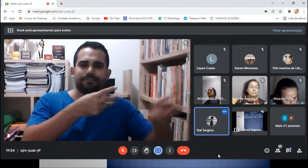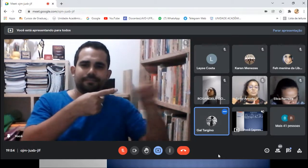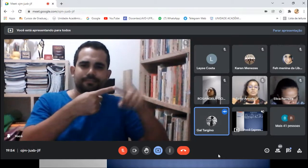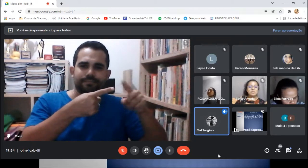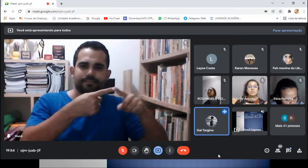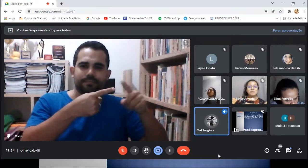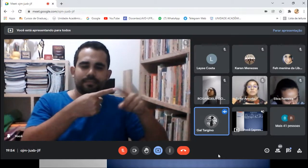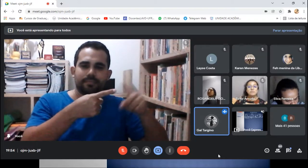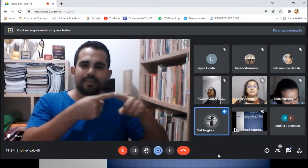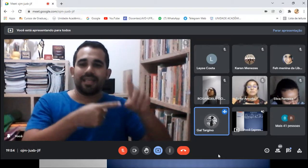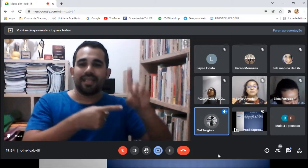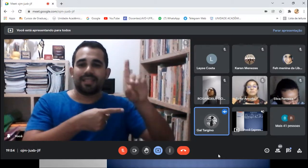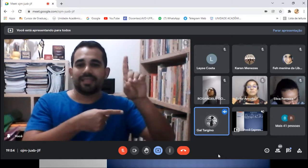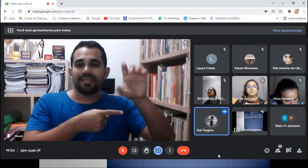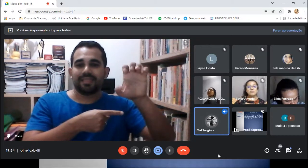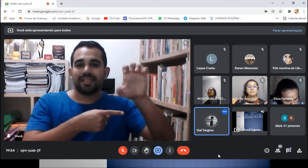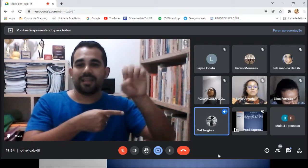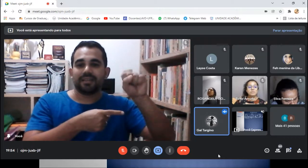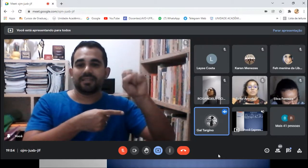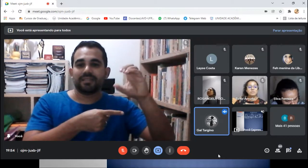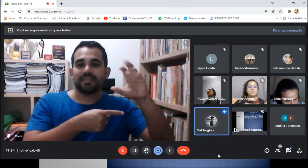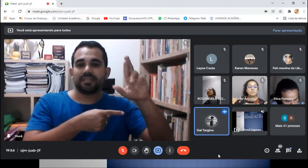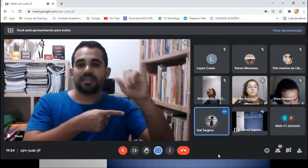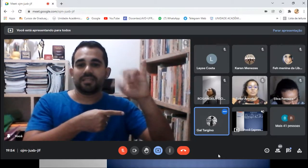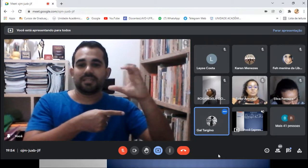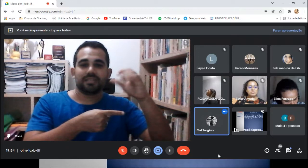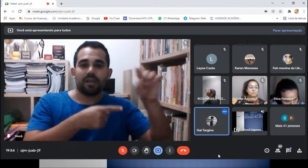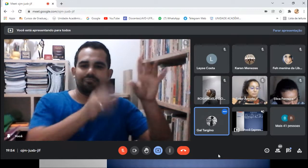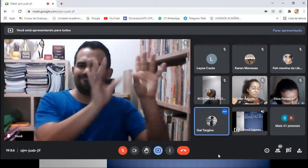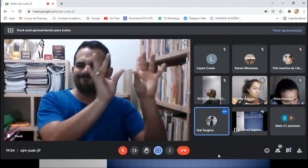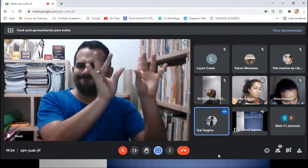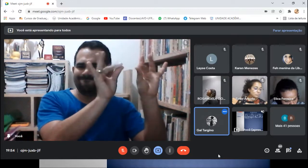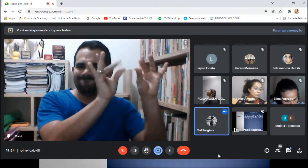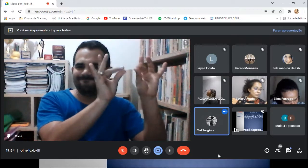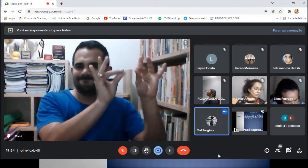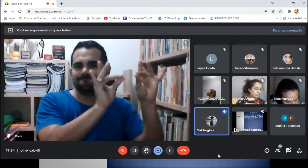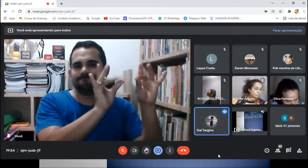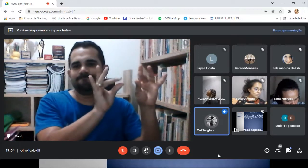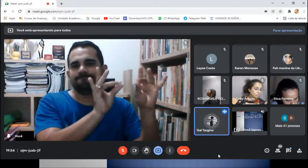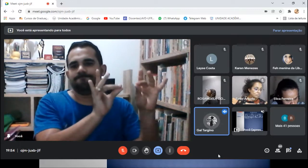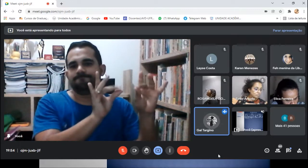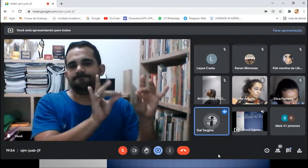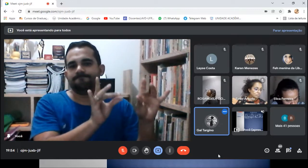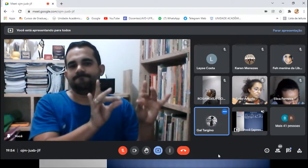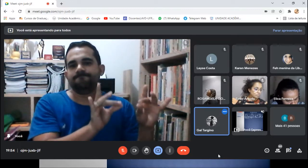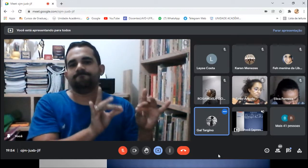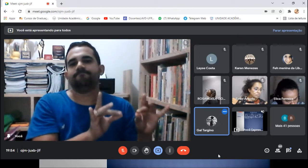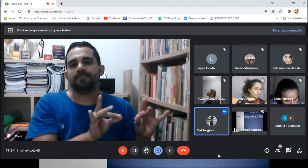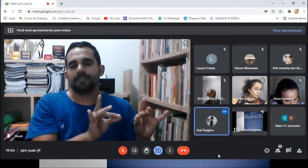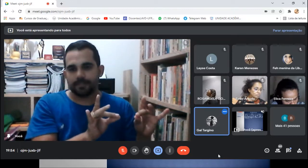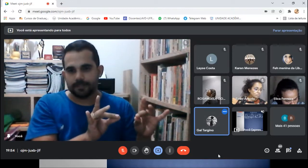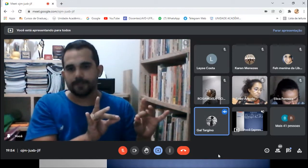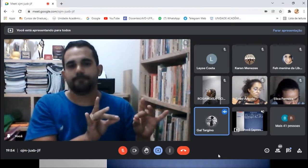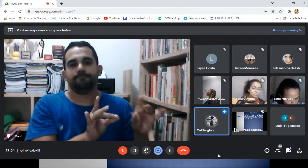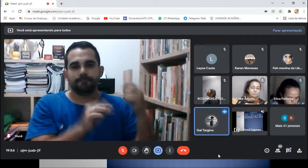que existem 3 partes principais. Primeiro, a descrição, né? Nós